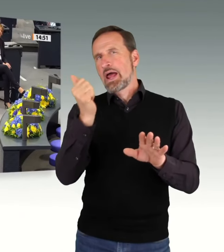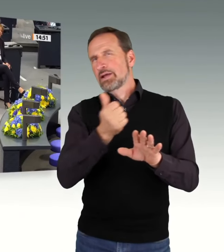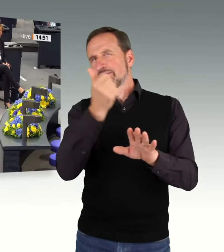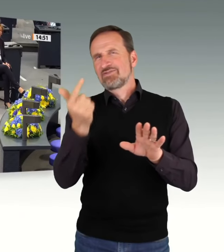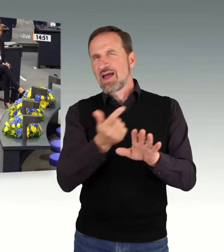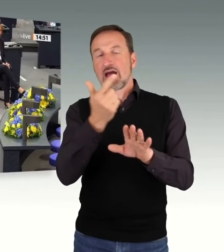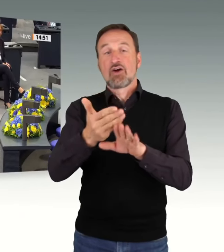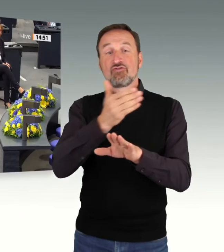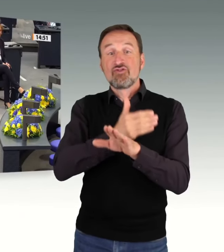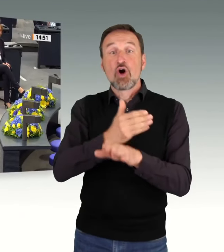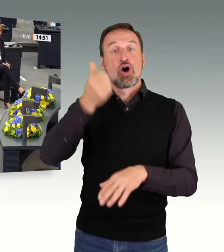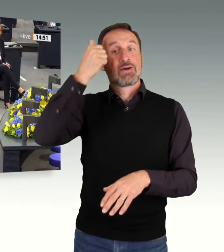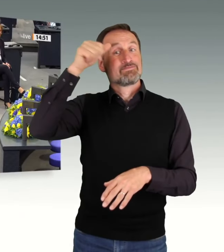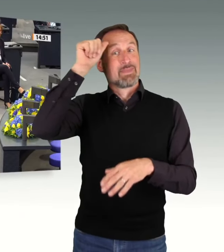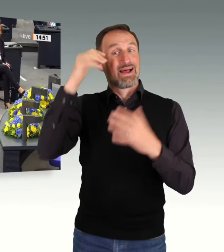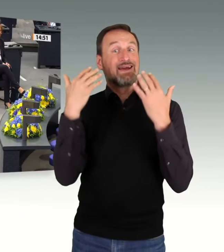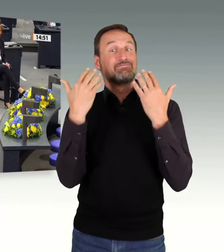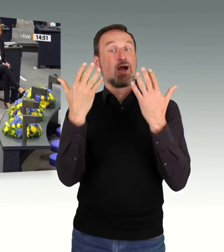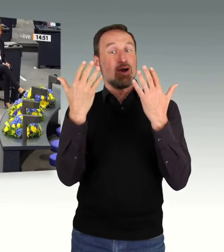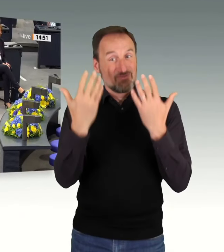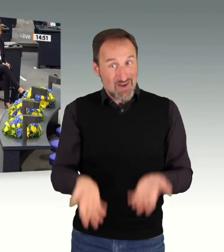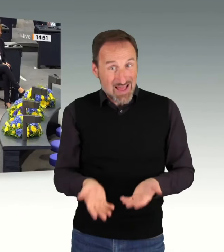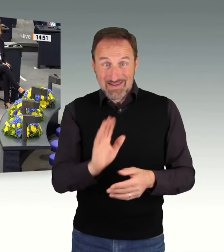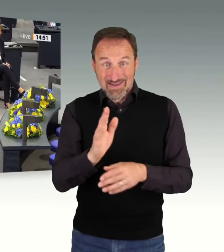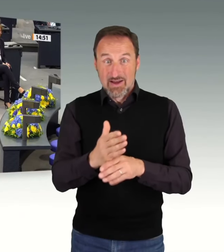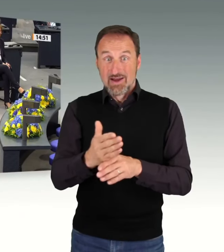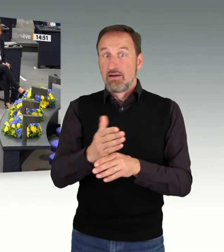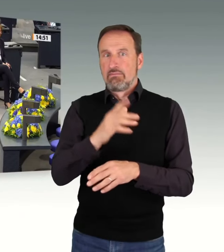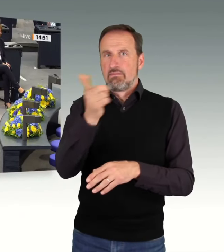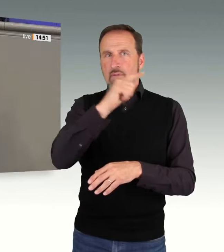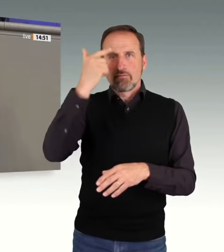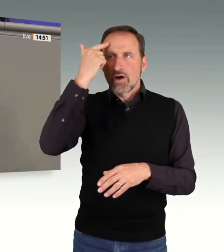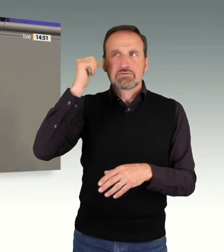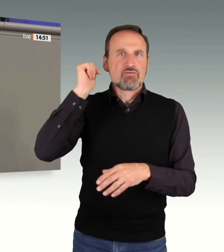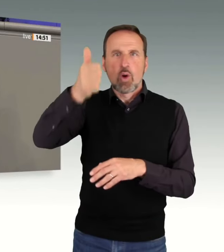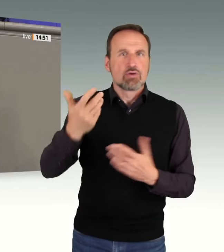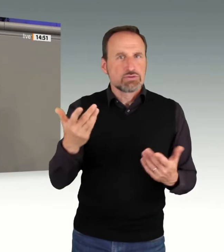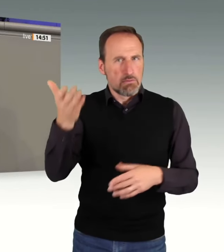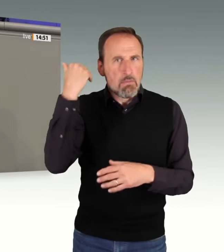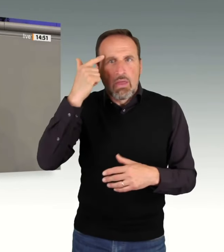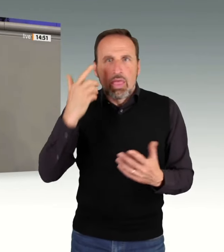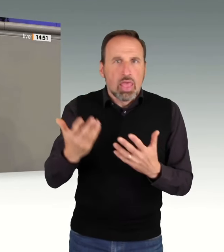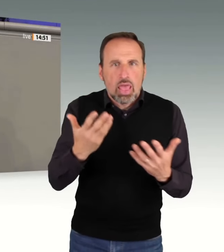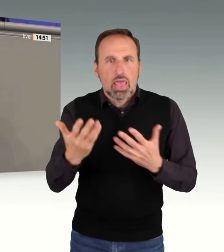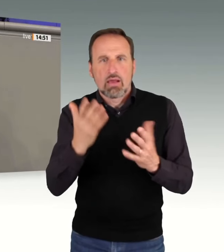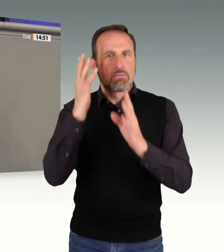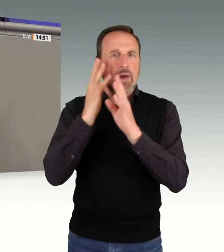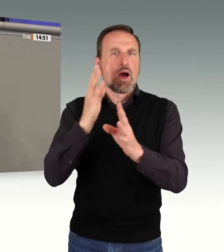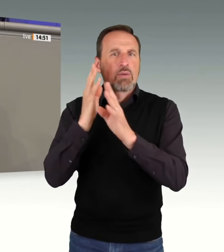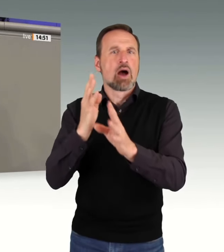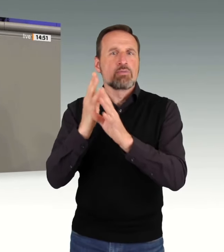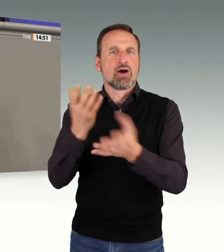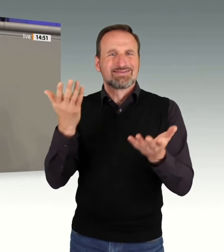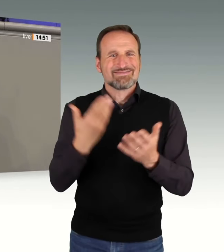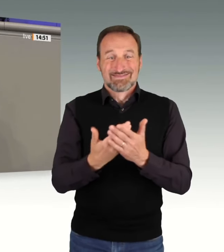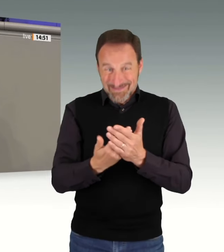eine Illusion. Das ist eine Illusion, die zerstört werden kann durch die Leadership, durch die Entscheidung, durch Erfolge.